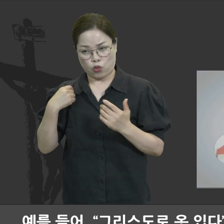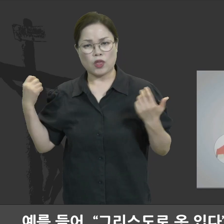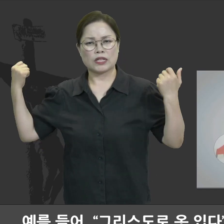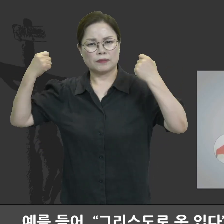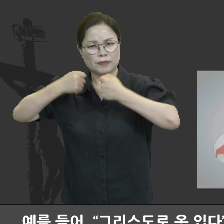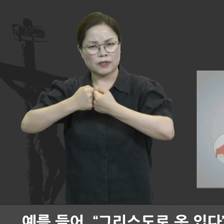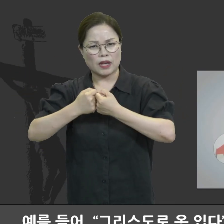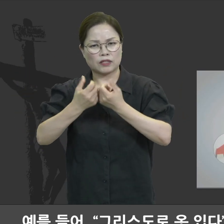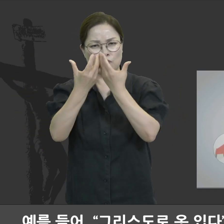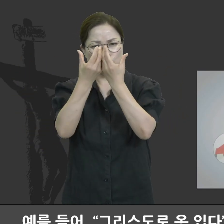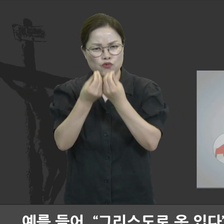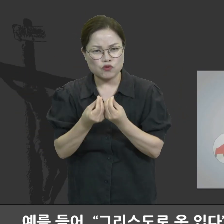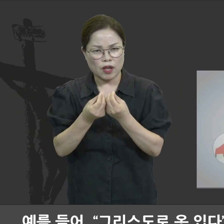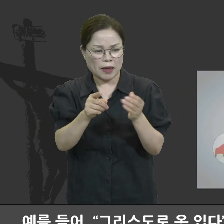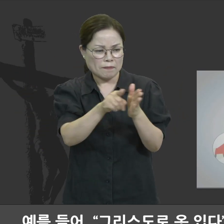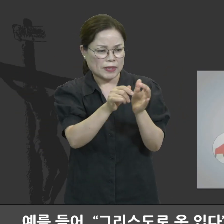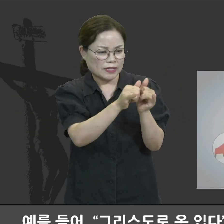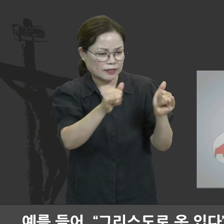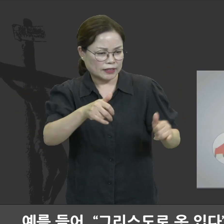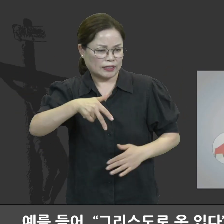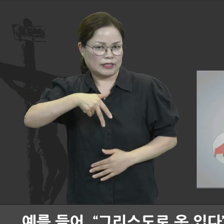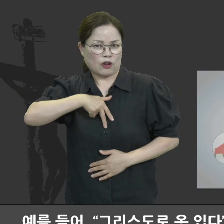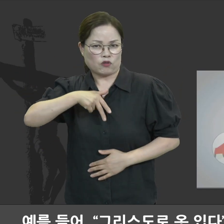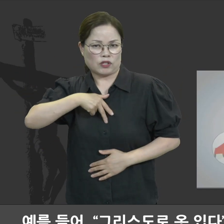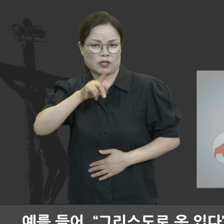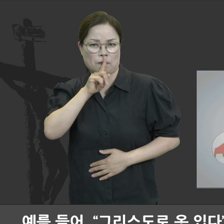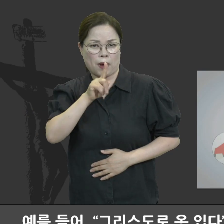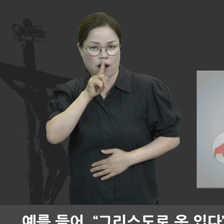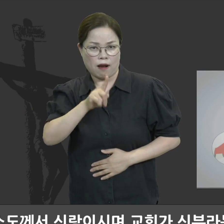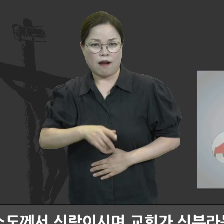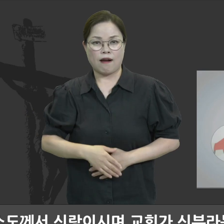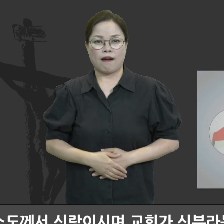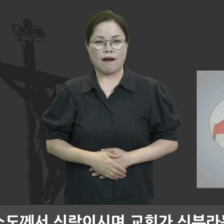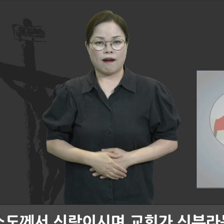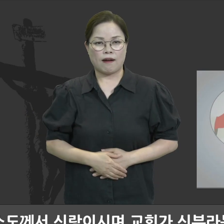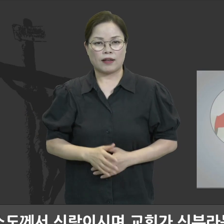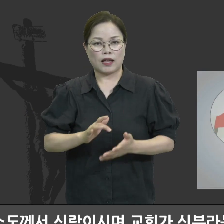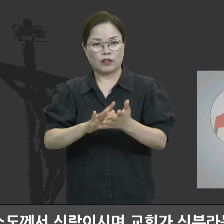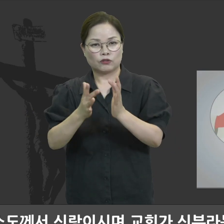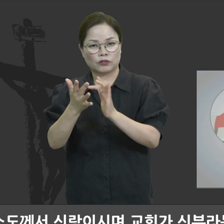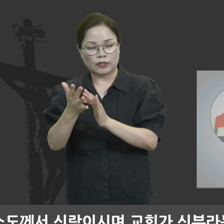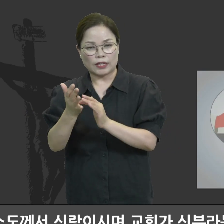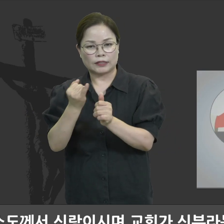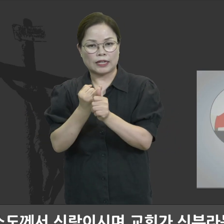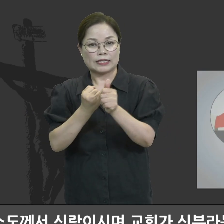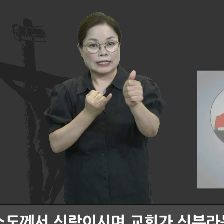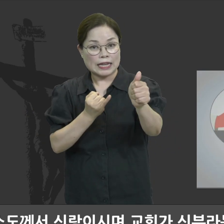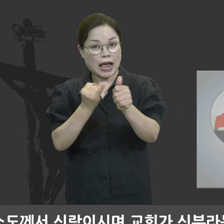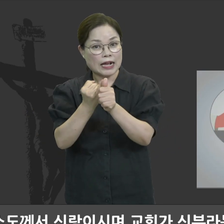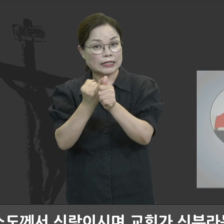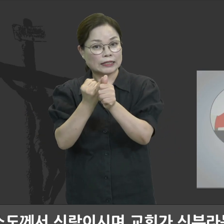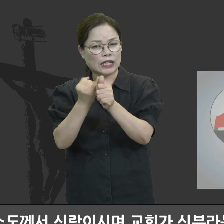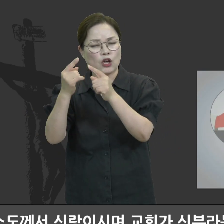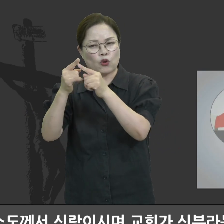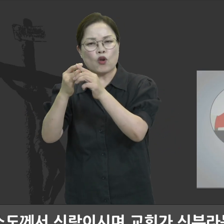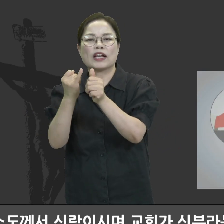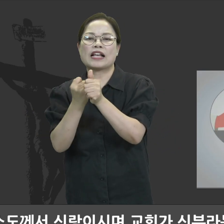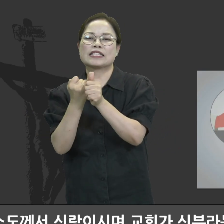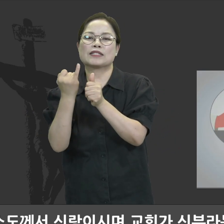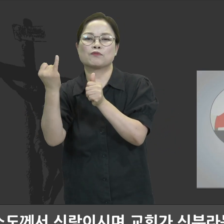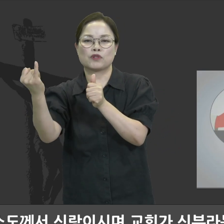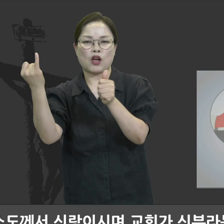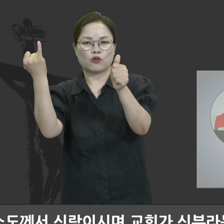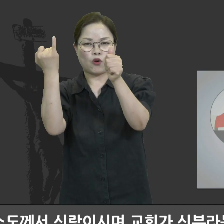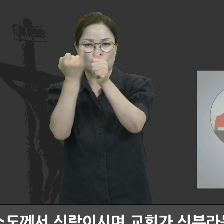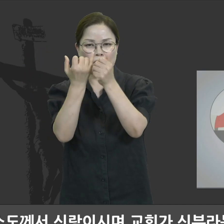표현을 사용하여 믿는 자들의 정체성을 말하기도 하고 그리스도께서 신랑이시며 교회가 신부라는